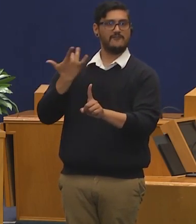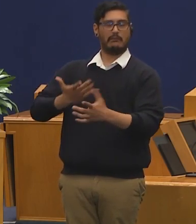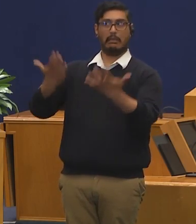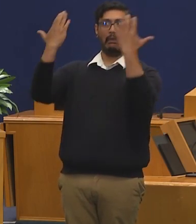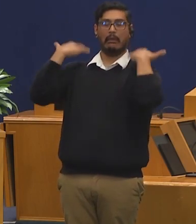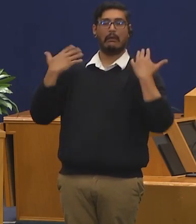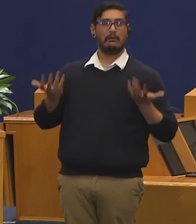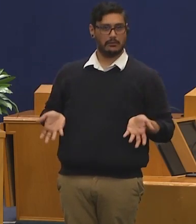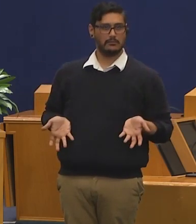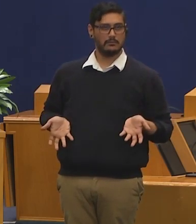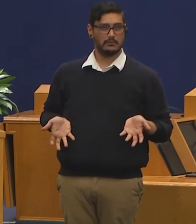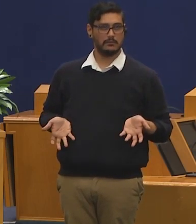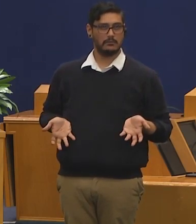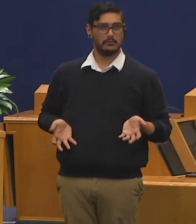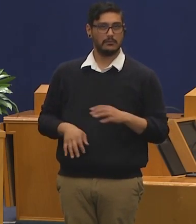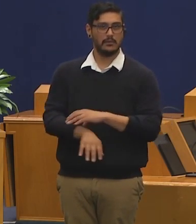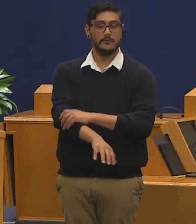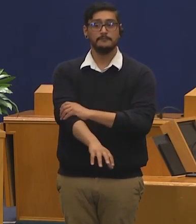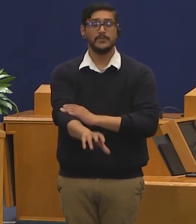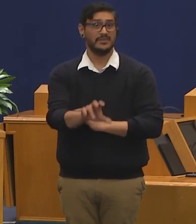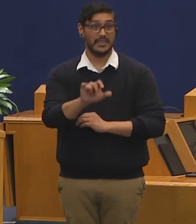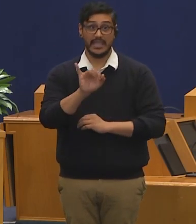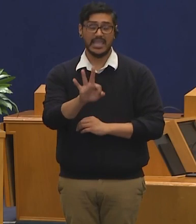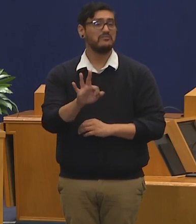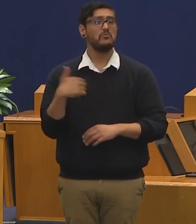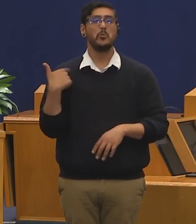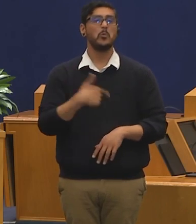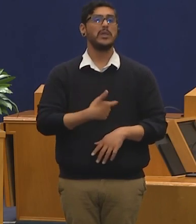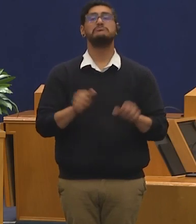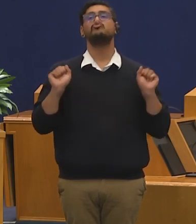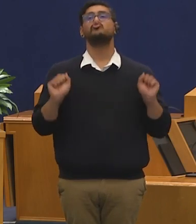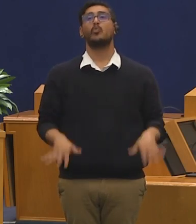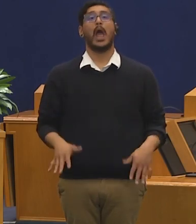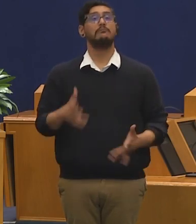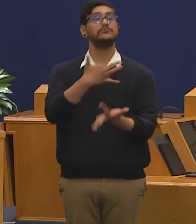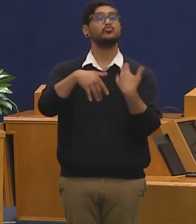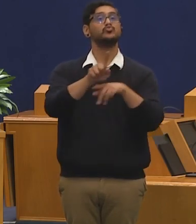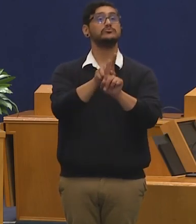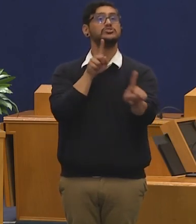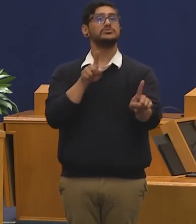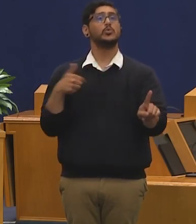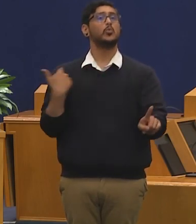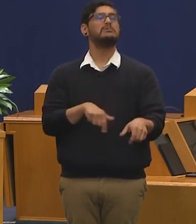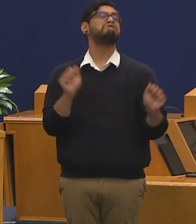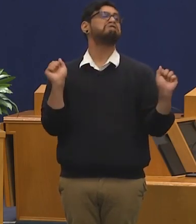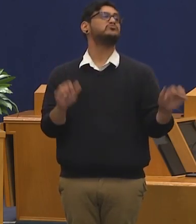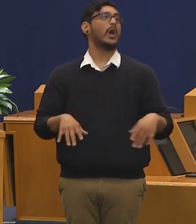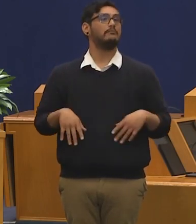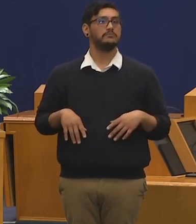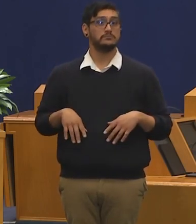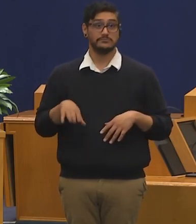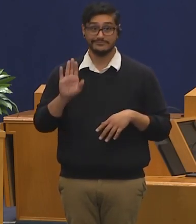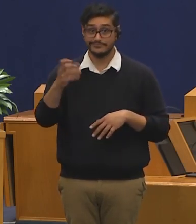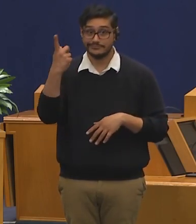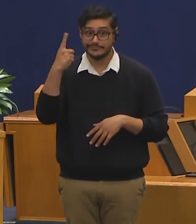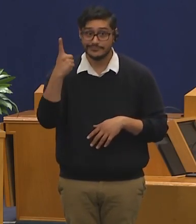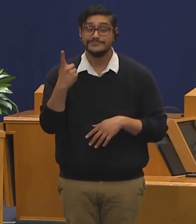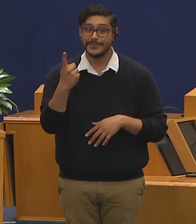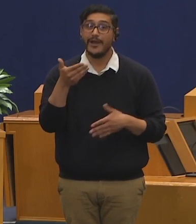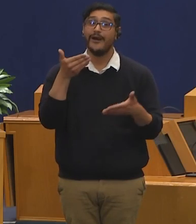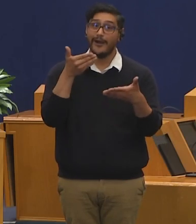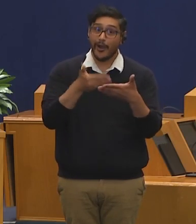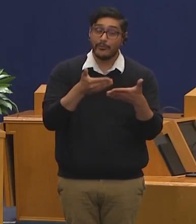Si no mantenemos la distancia física, casi todos los residentes del condado de Los Ángeles